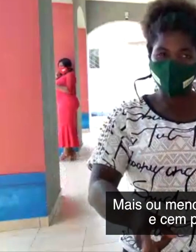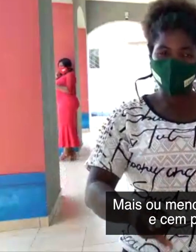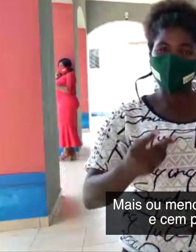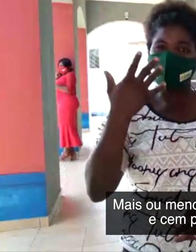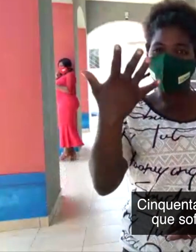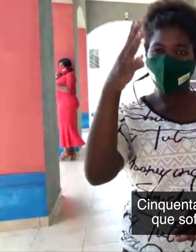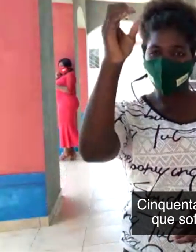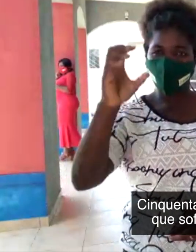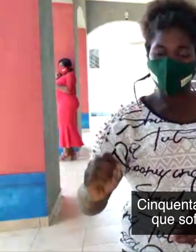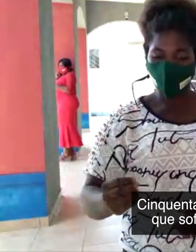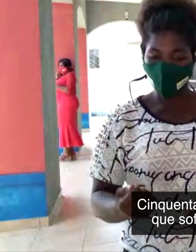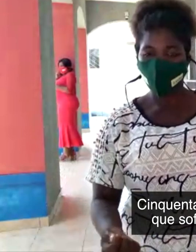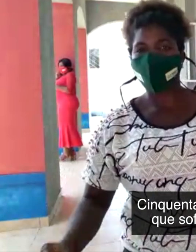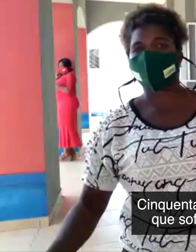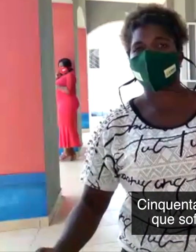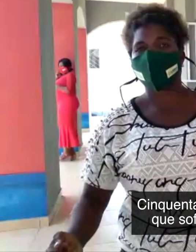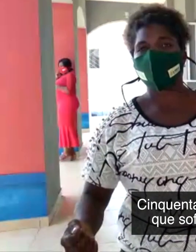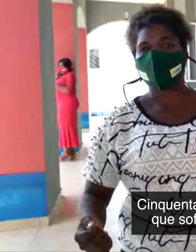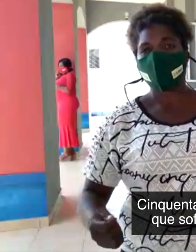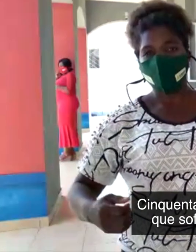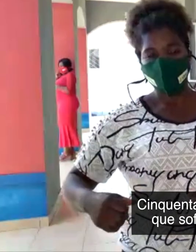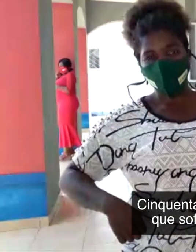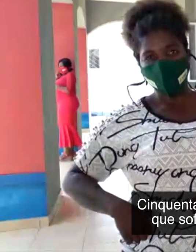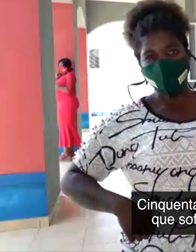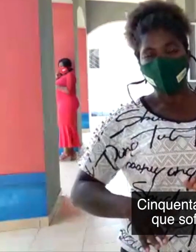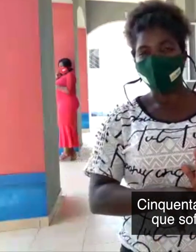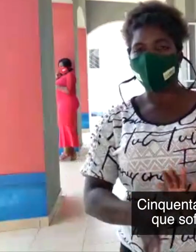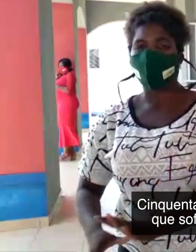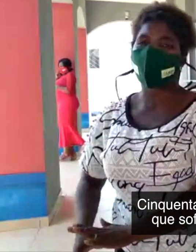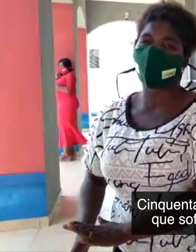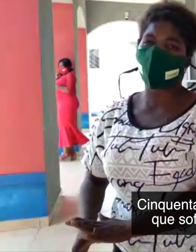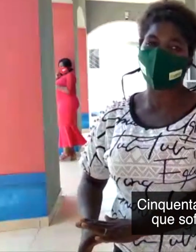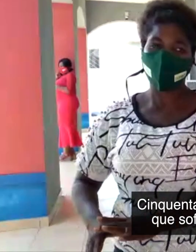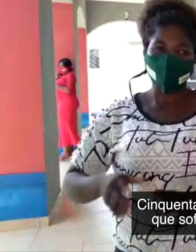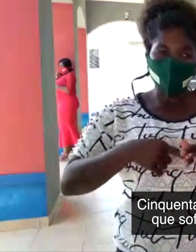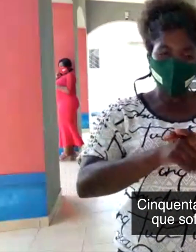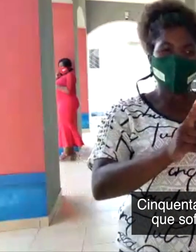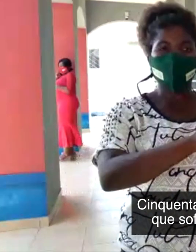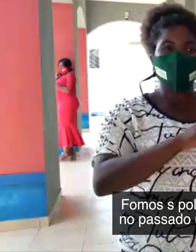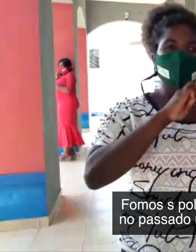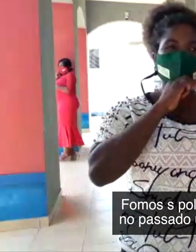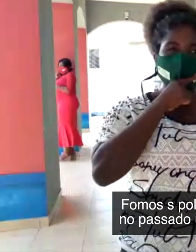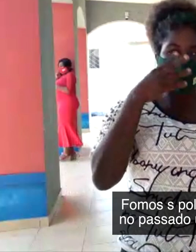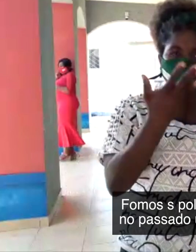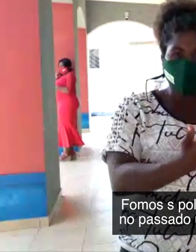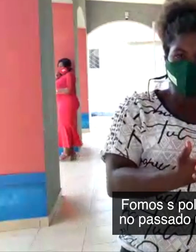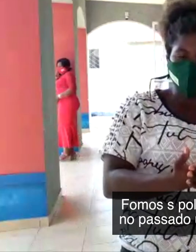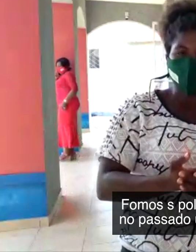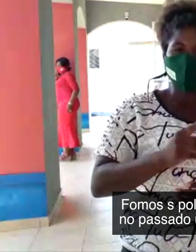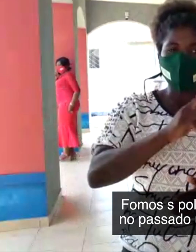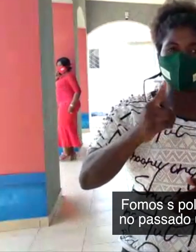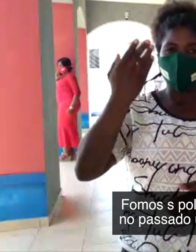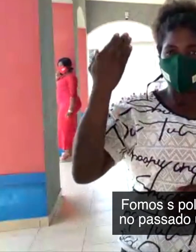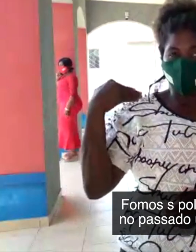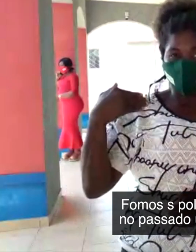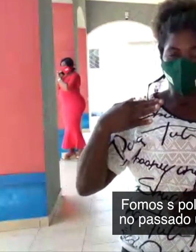violência. 50% são crianças que sofrem a discriminação. E fomos à